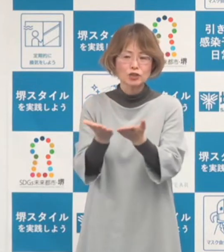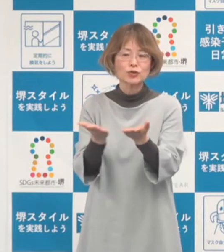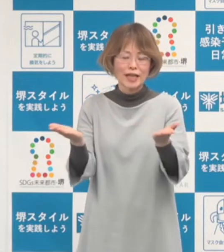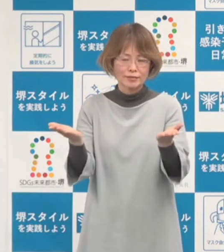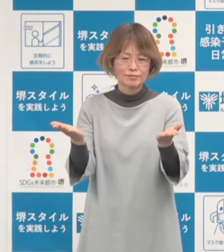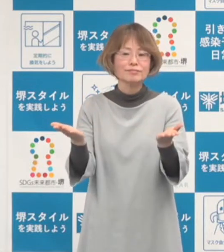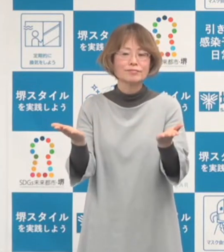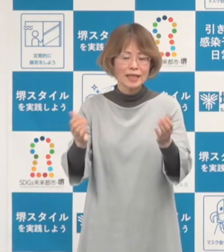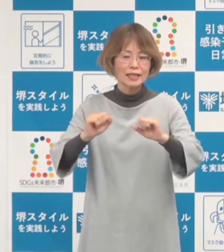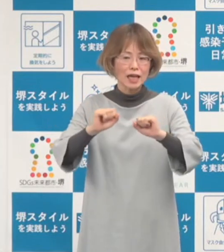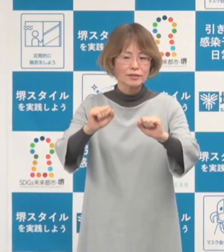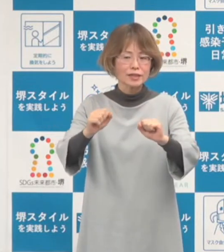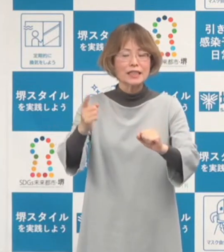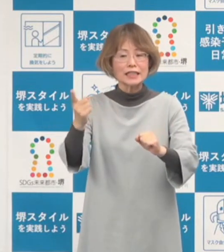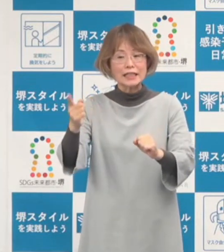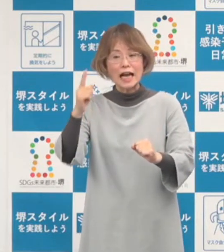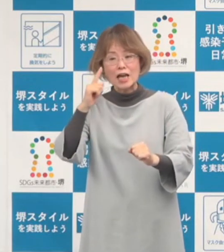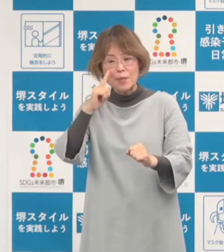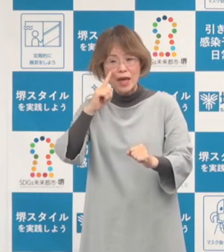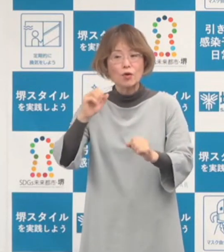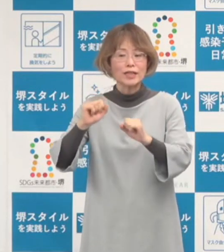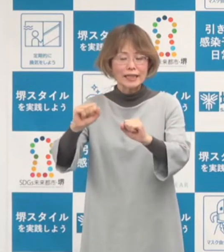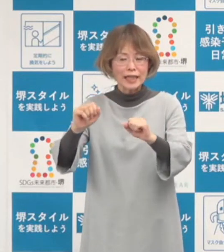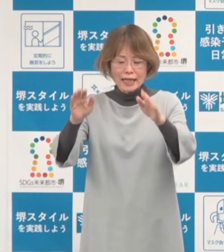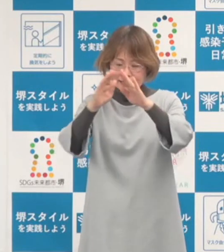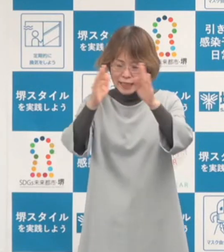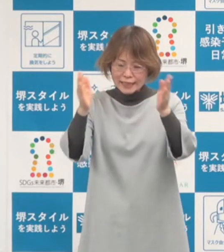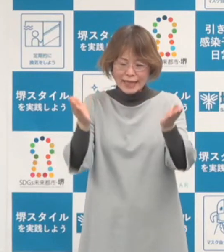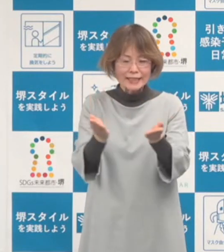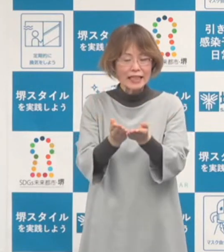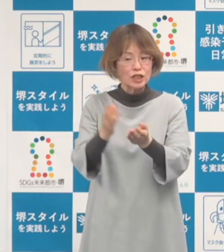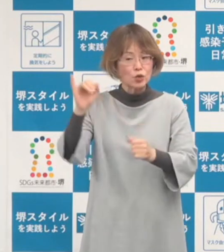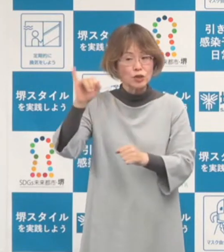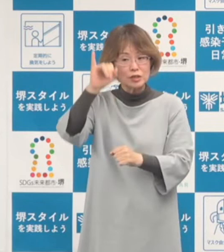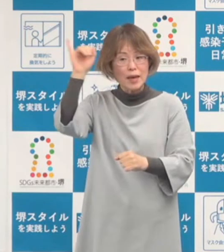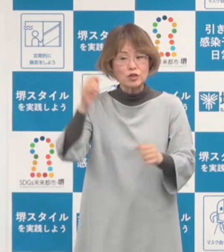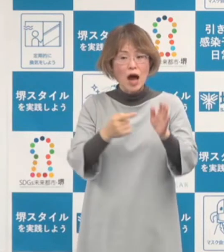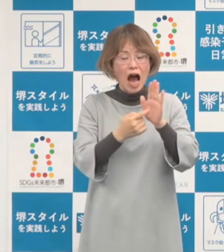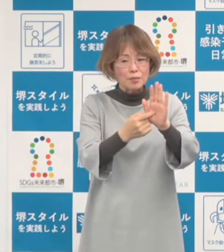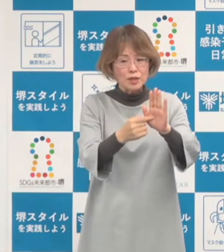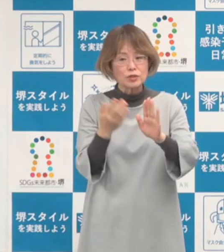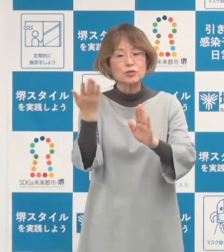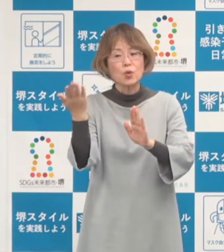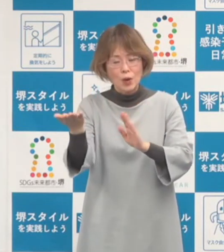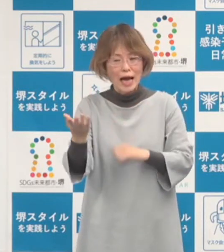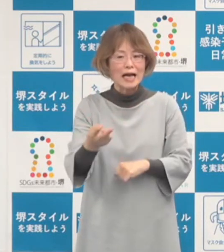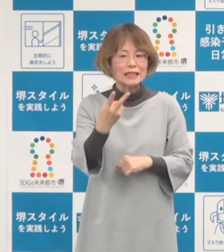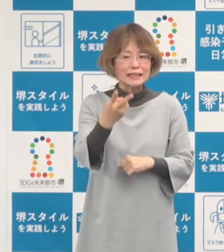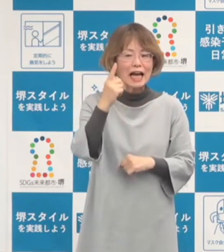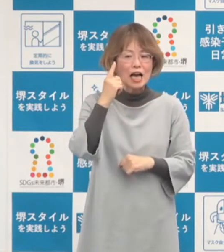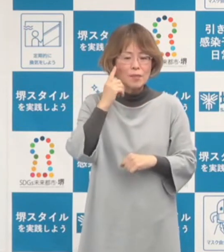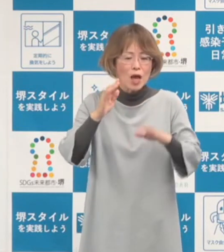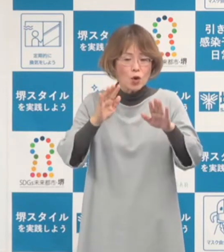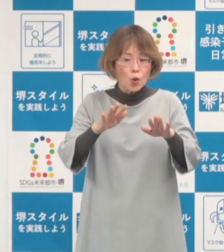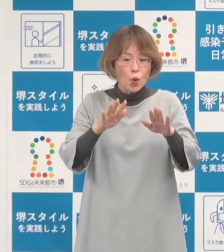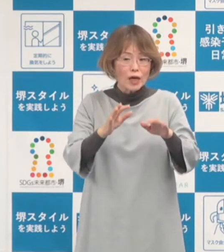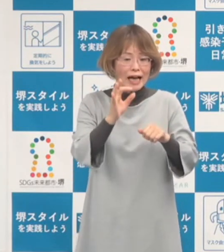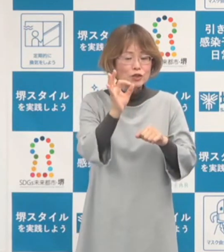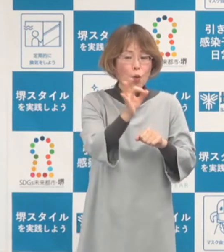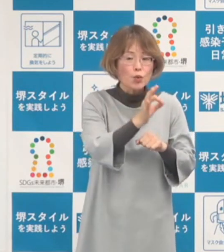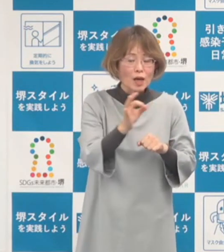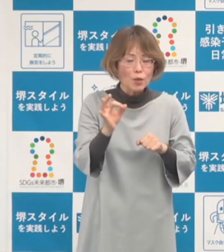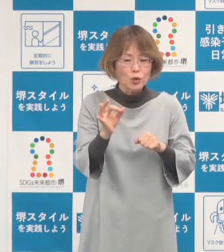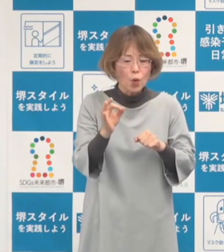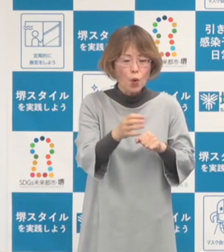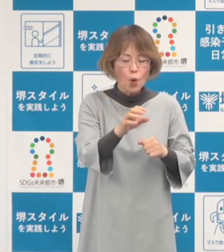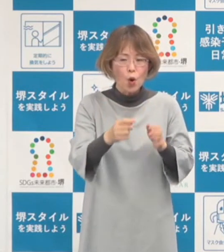目のものも出てきて、全体としてのイメージをアピールする形になるのか、それとも2回目の今回のものが並ぶのか、どち